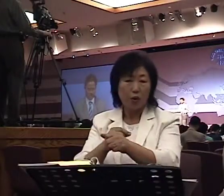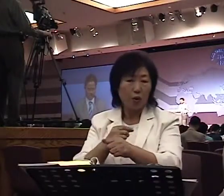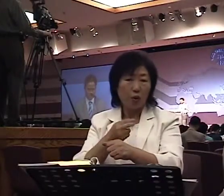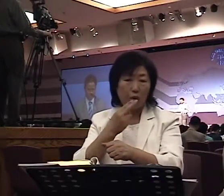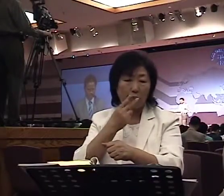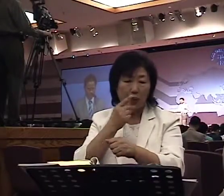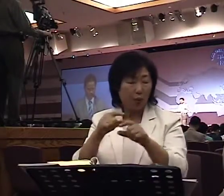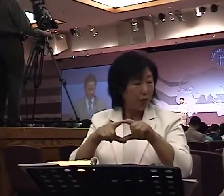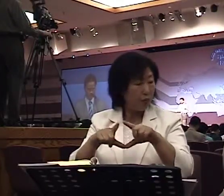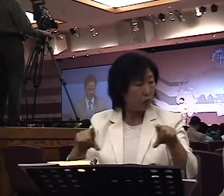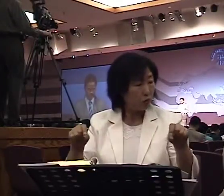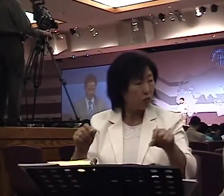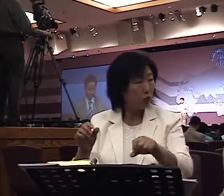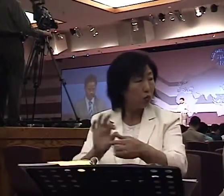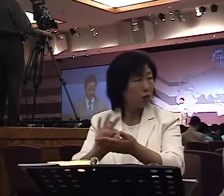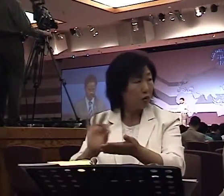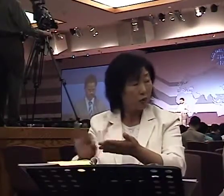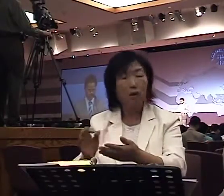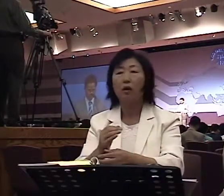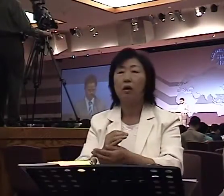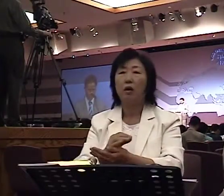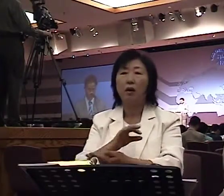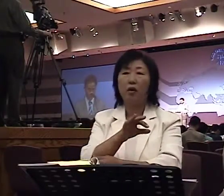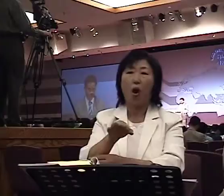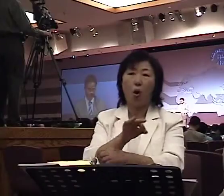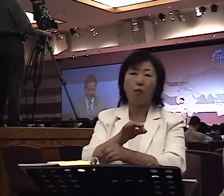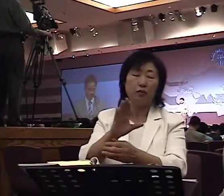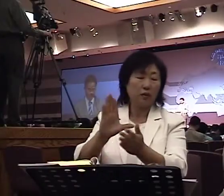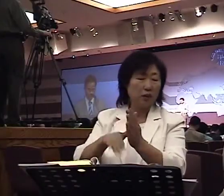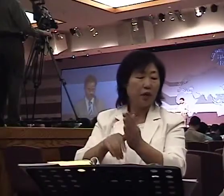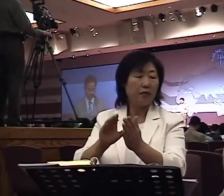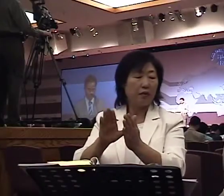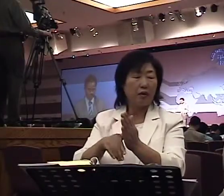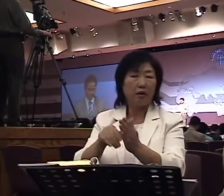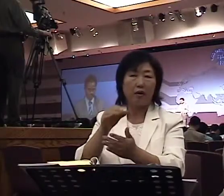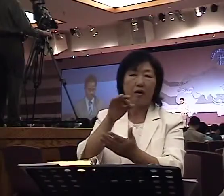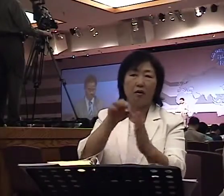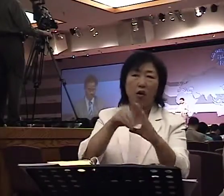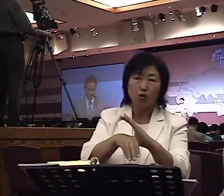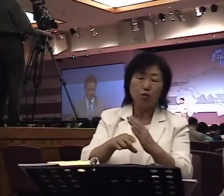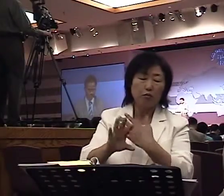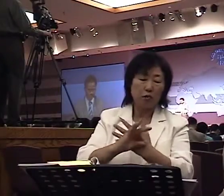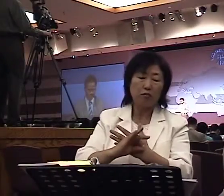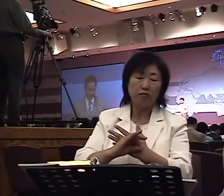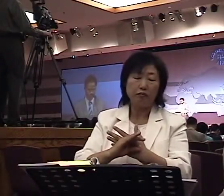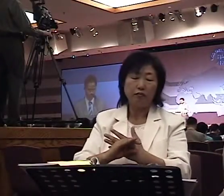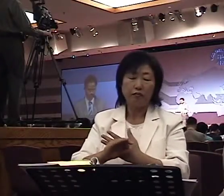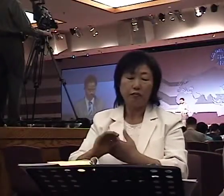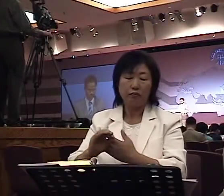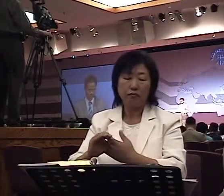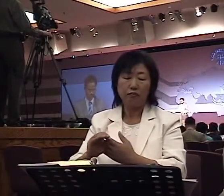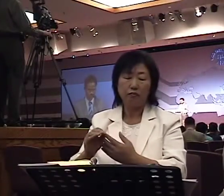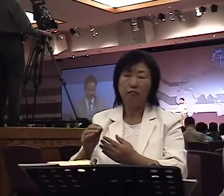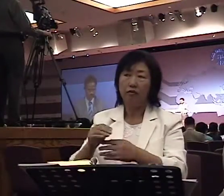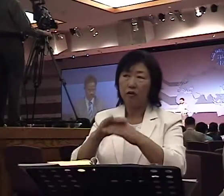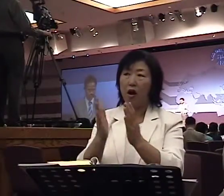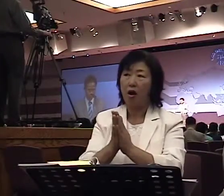봉투 사용하셔서 헌금 시간대에 헌금함에 넣어주시면 저희들이 처리하도록